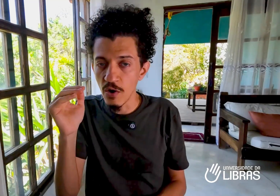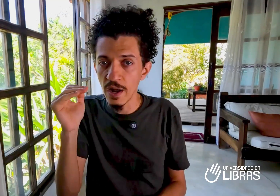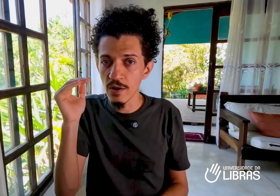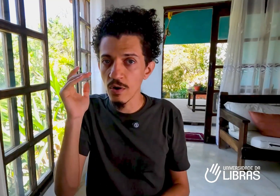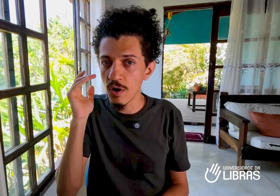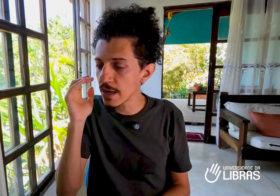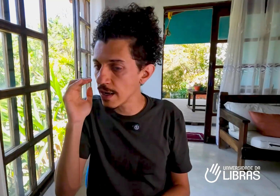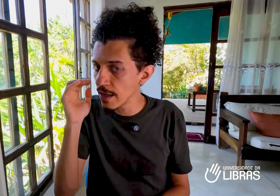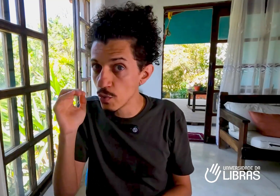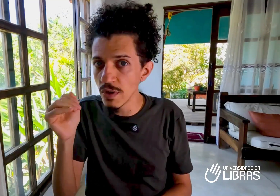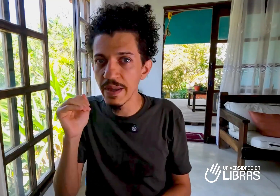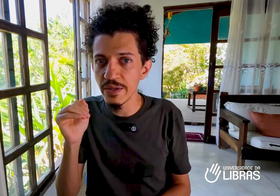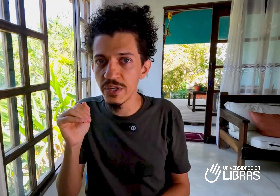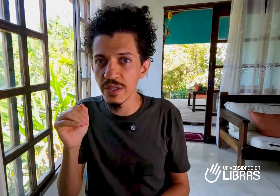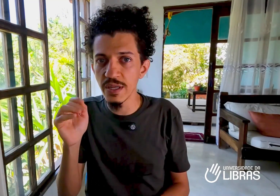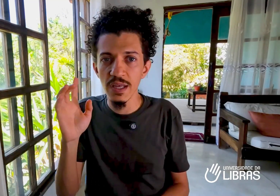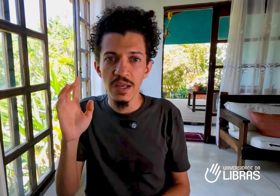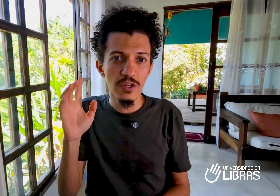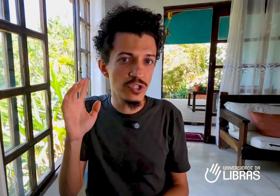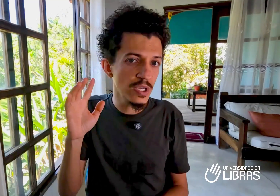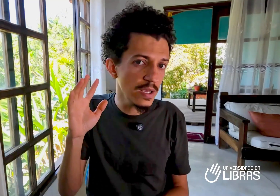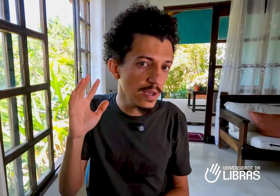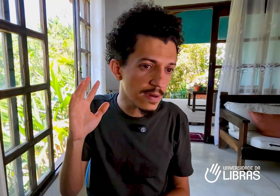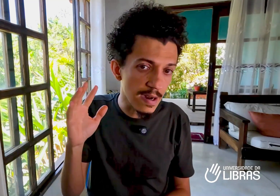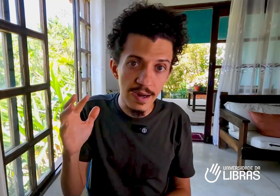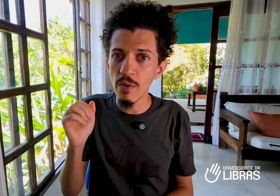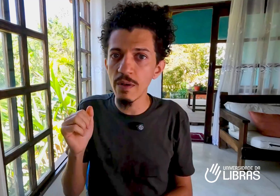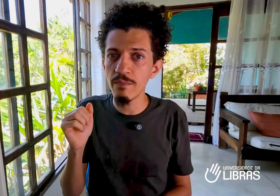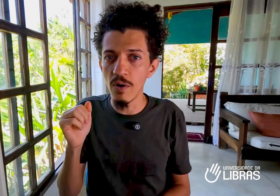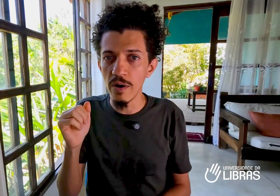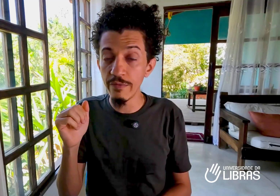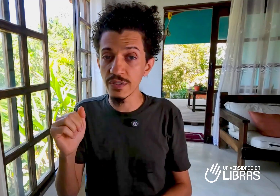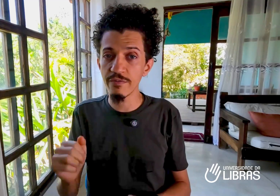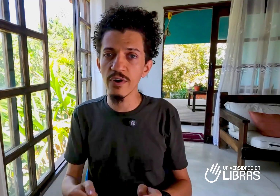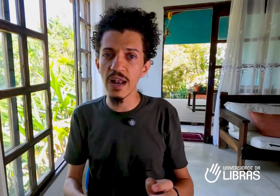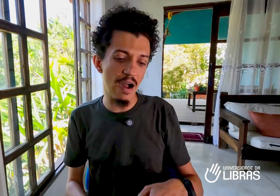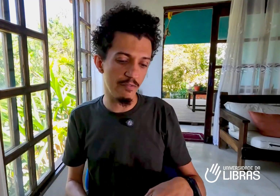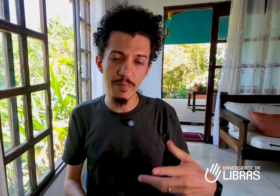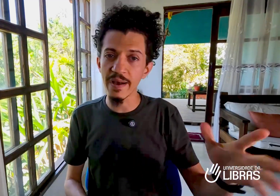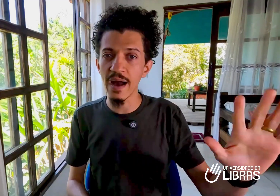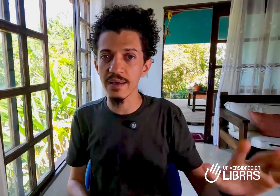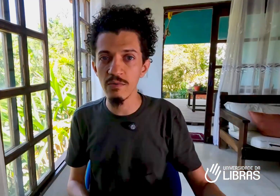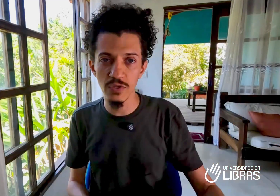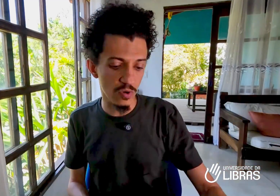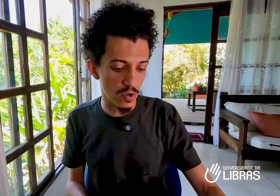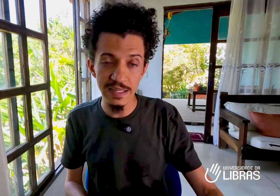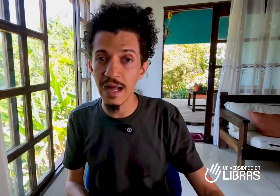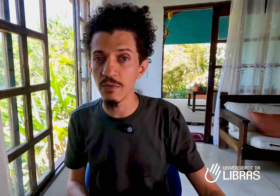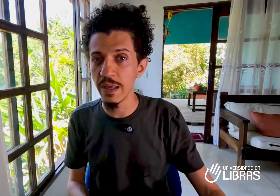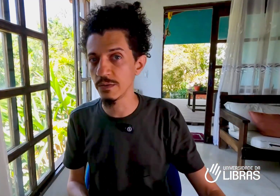olha, coloca 2 medidas de cacau em pó, e você foi lá, vou pegar aqui um achocolatado mesmo e vou